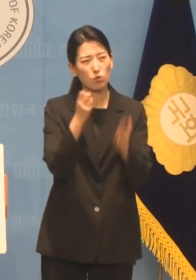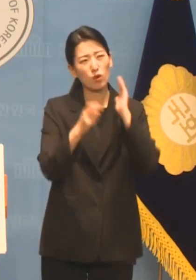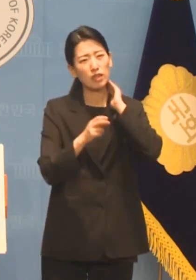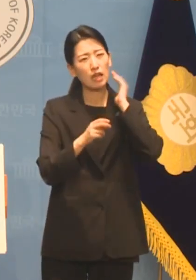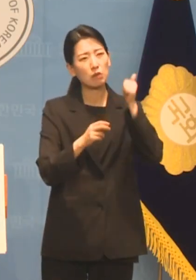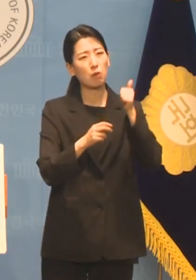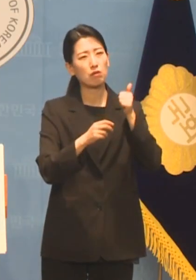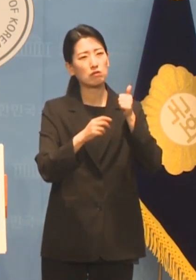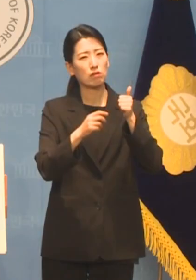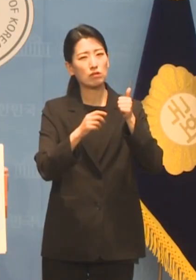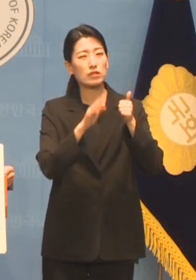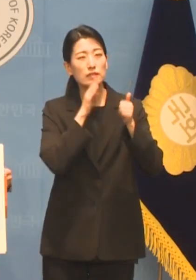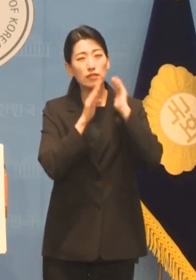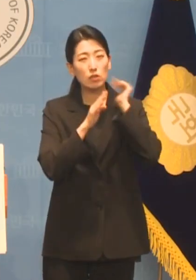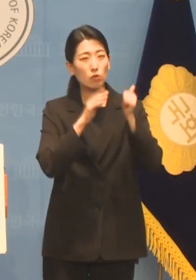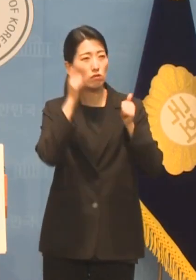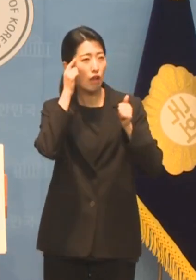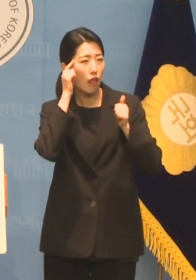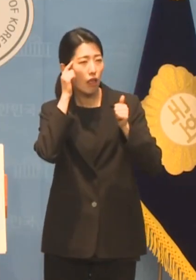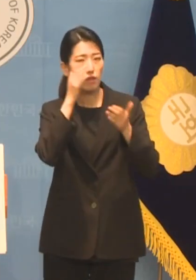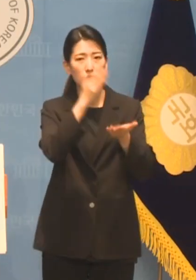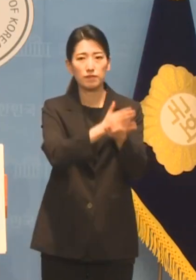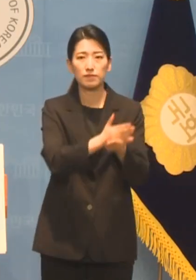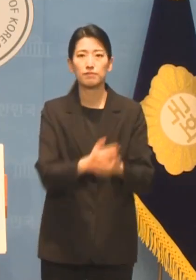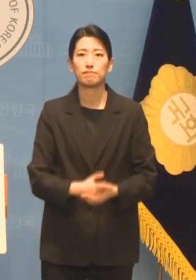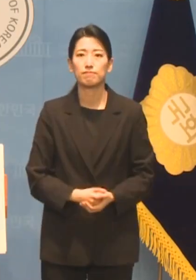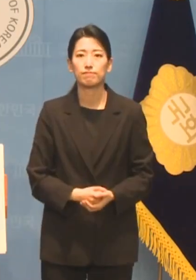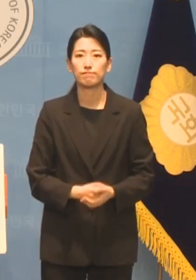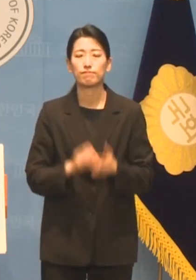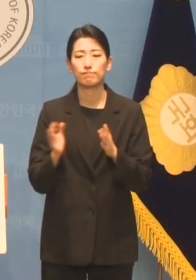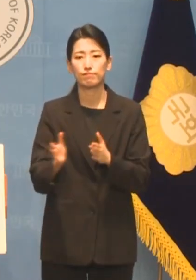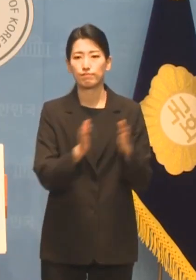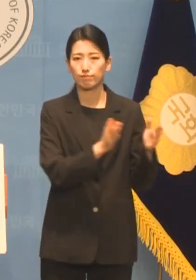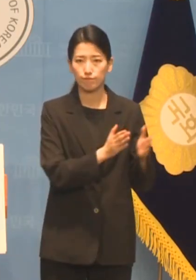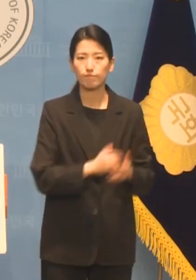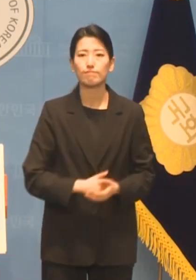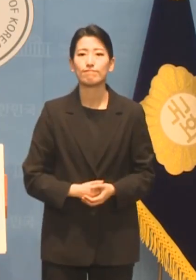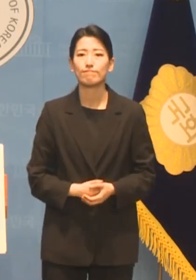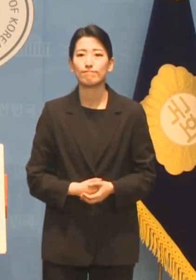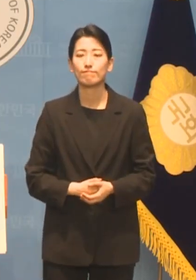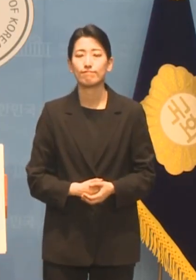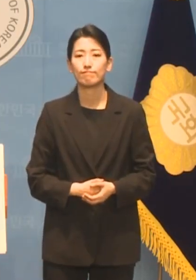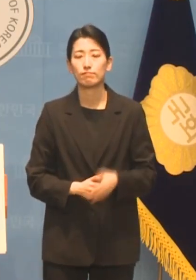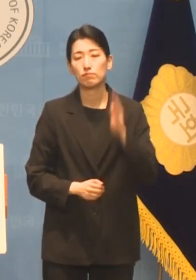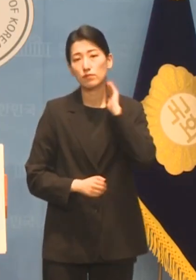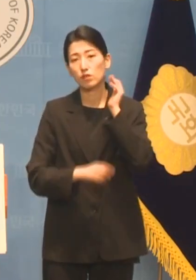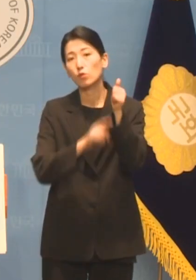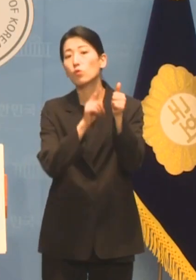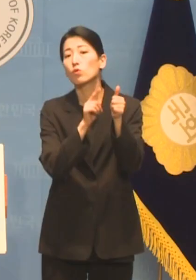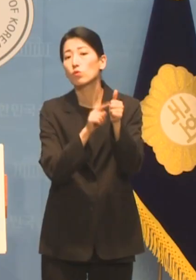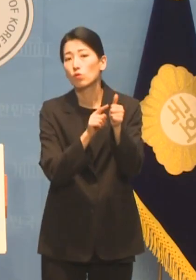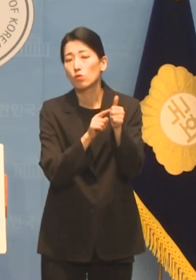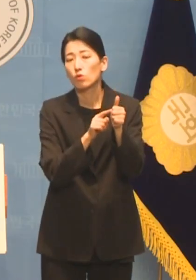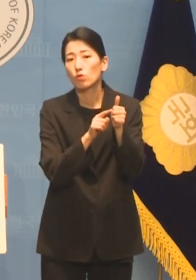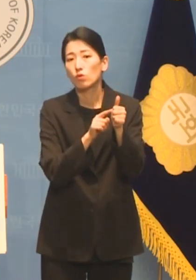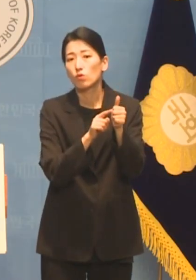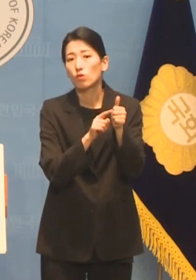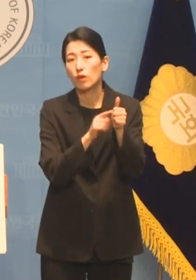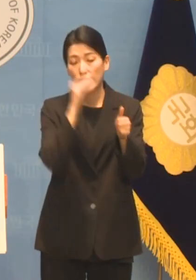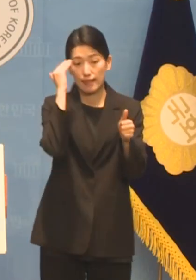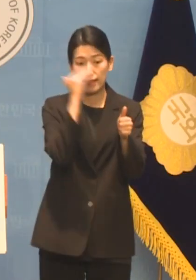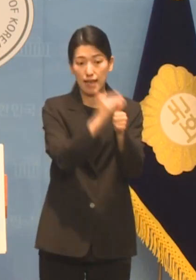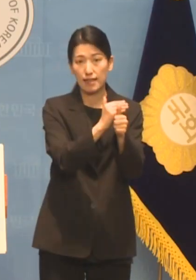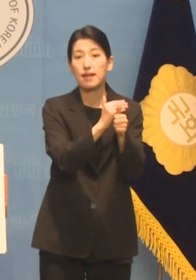바랍니다. 다음은 대통령 등의 경우에 관한 법률과 전직 대통령 예우에 관한